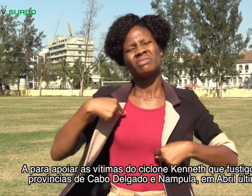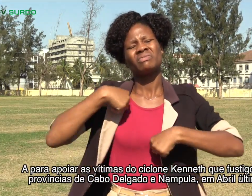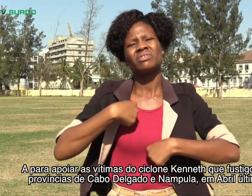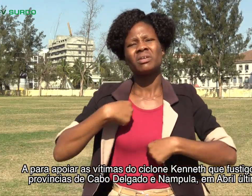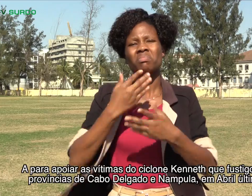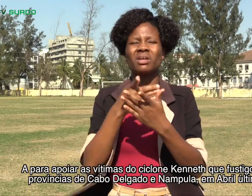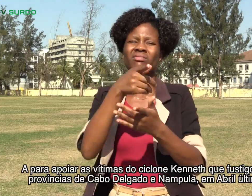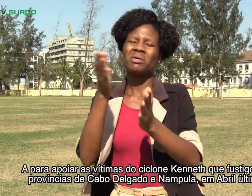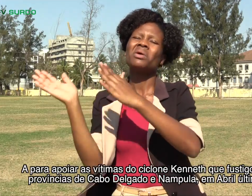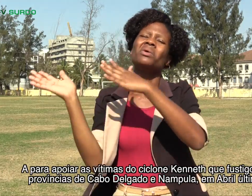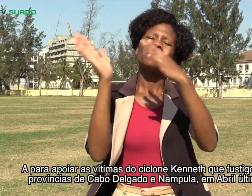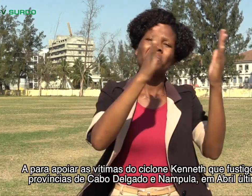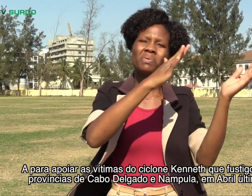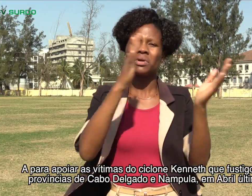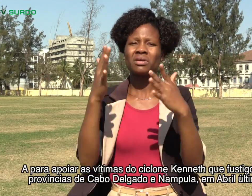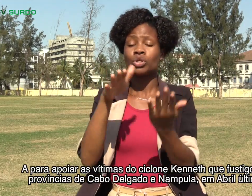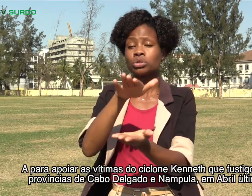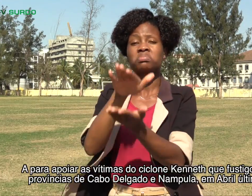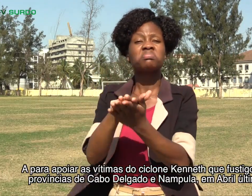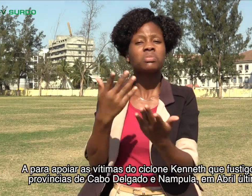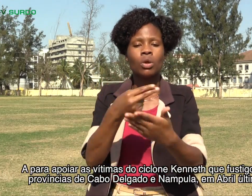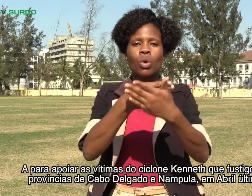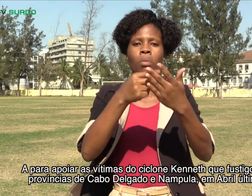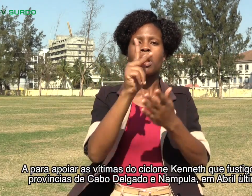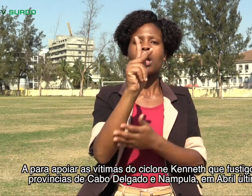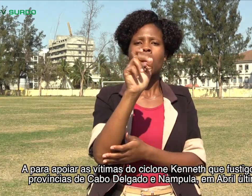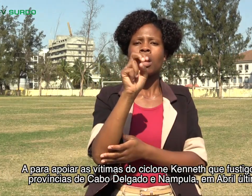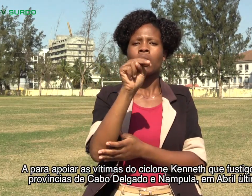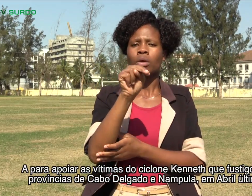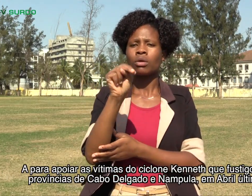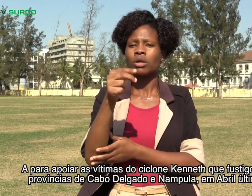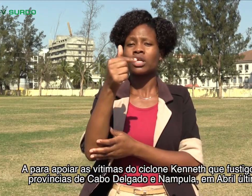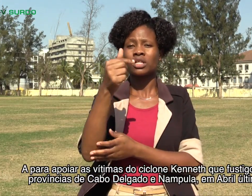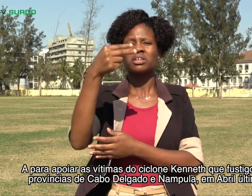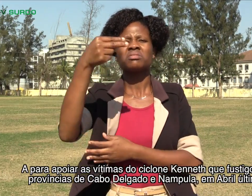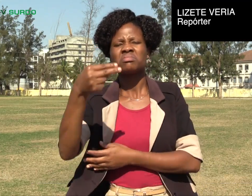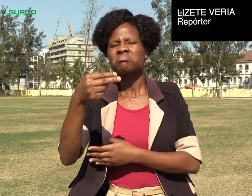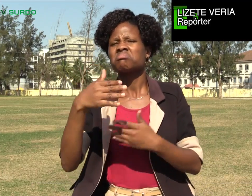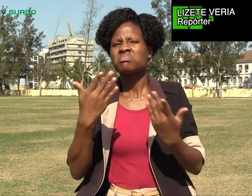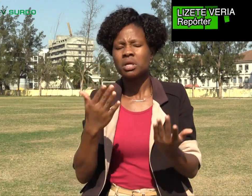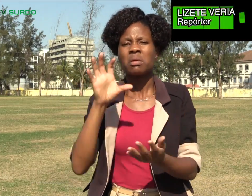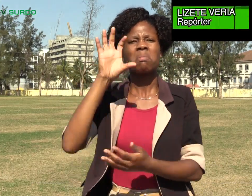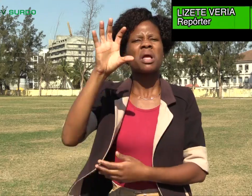que fustigou as províncias de Cabo Delgado e Nantula em abril último. Música